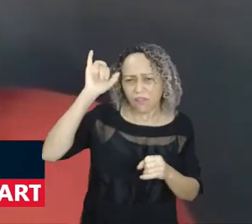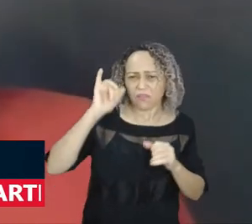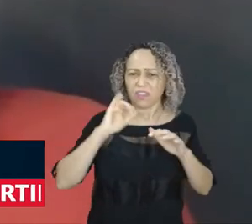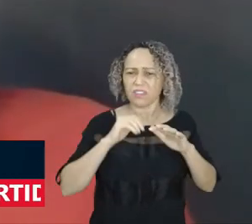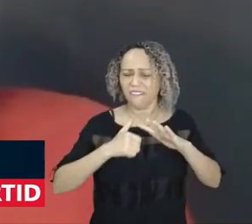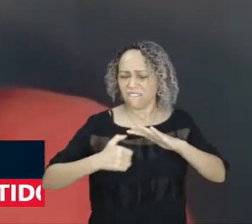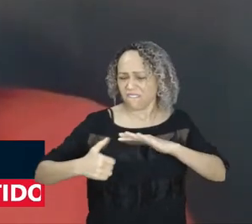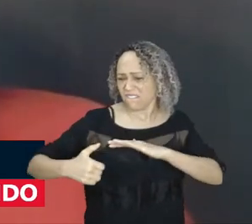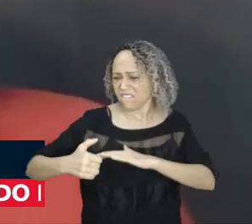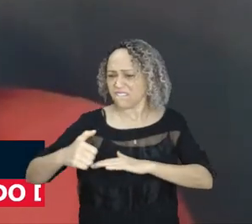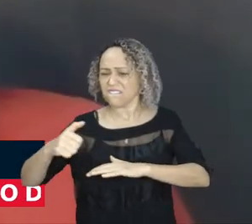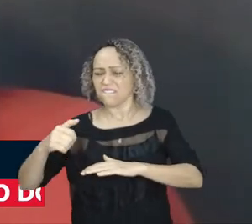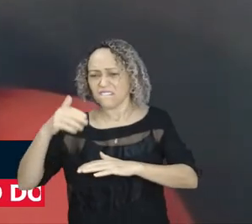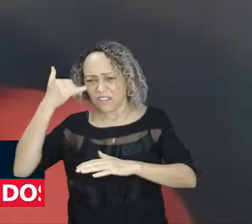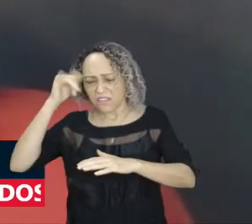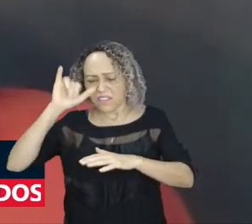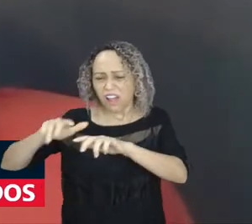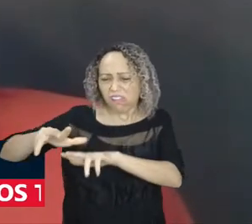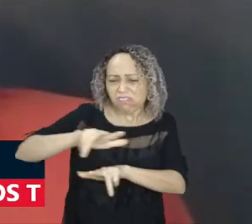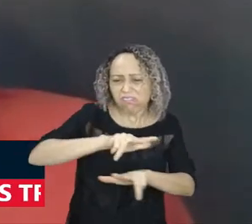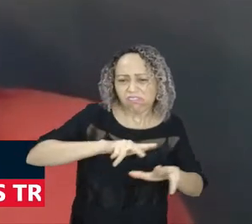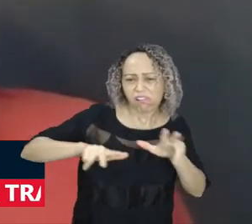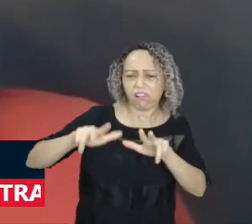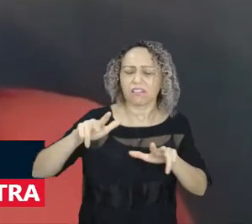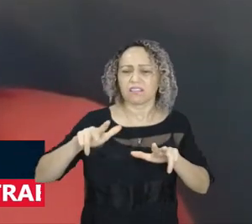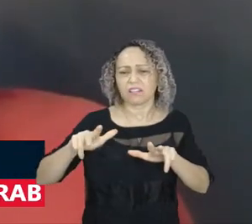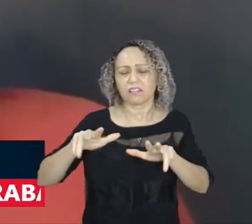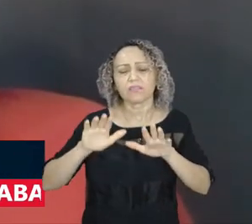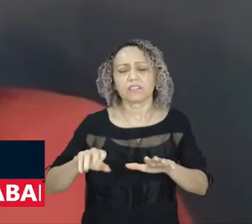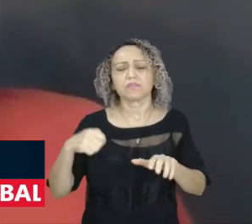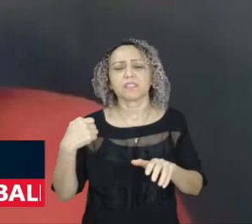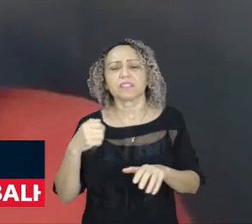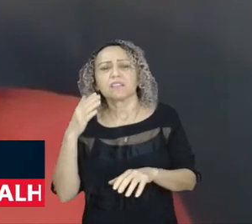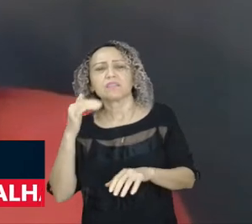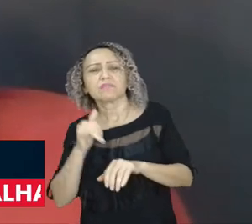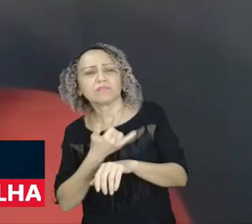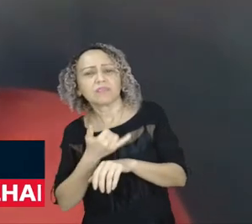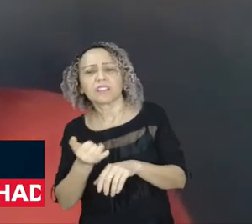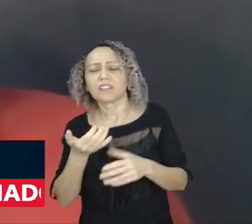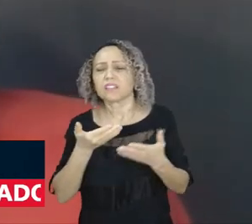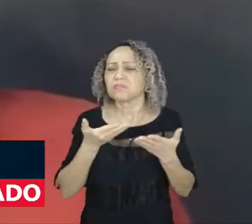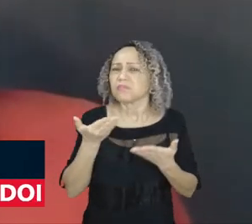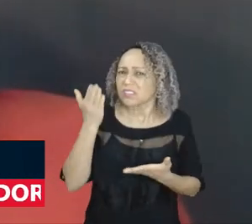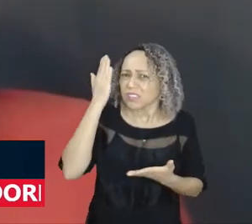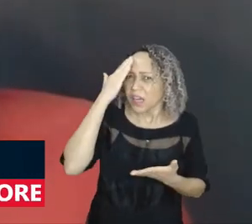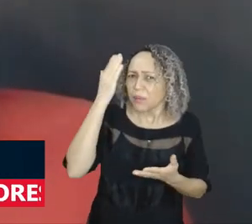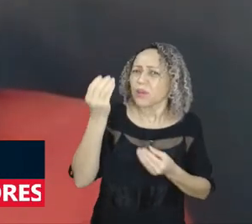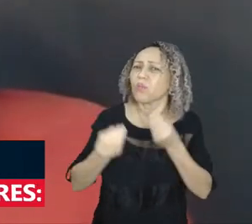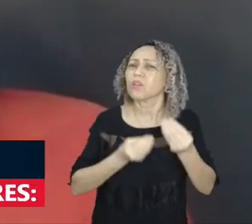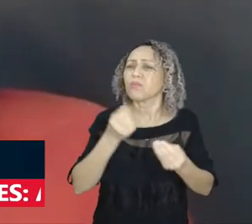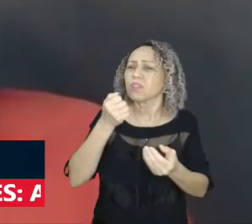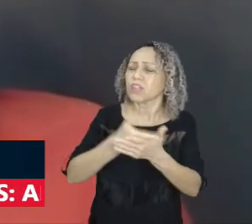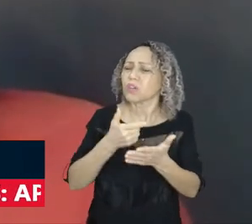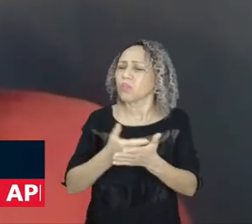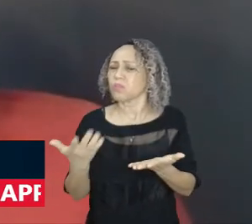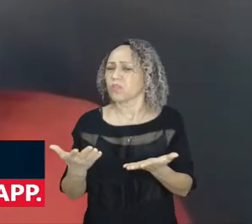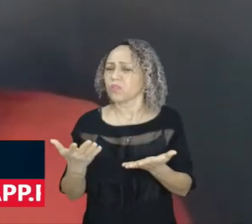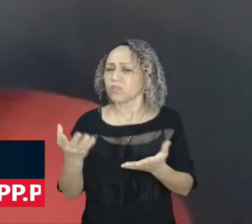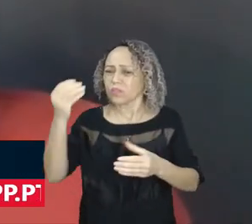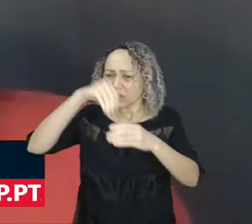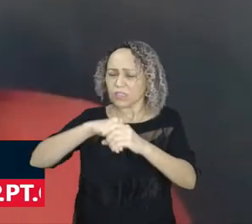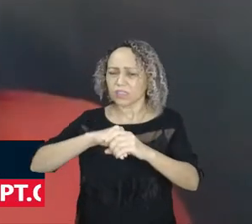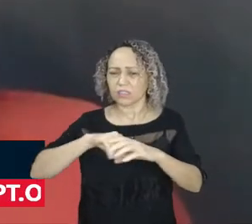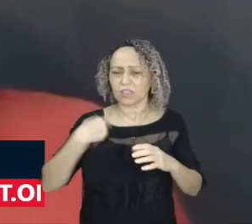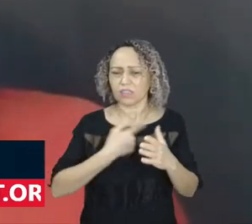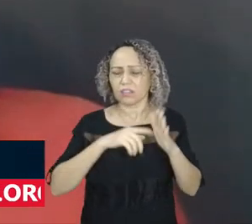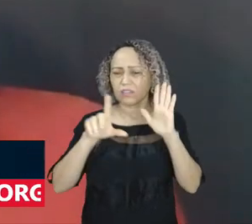que ter maneiras de questionar se não recebeu o que você comprou. Tudo isso está na nossa legislação, num